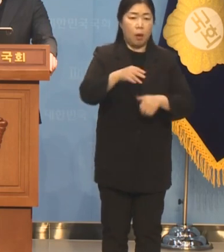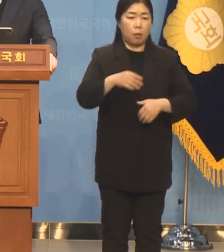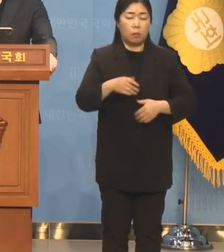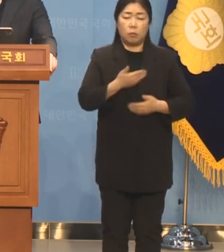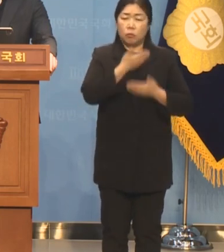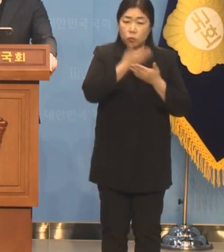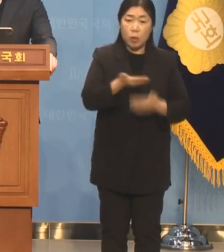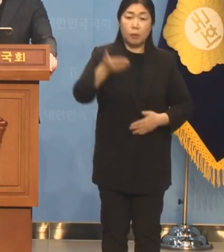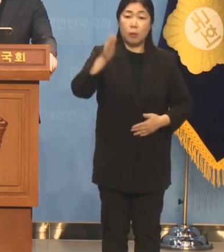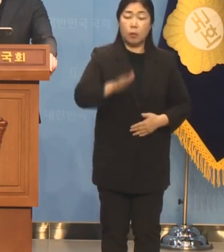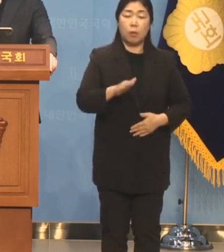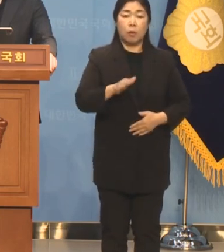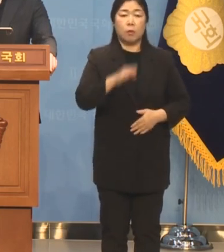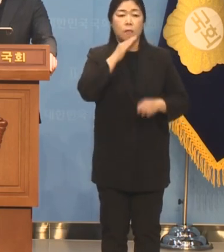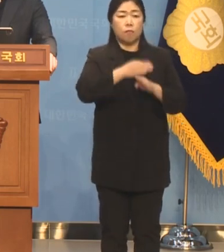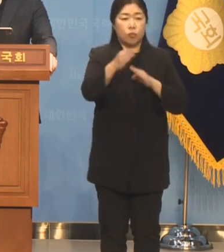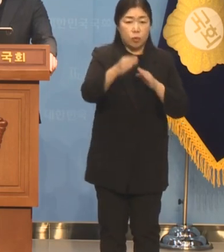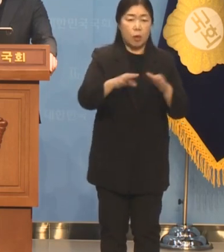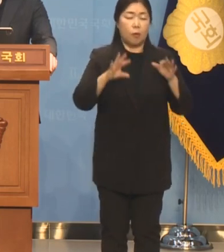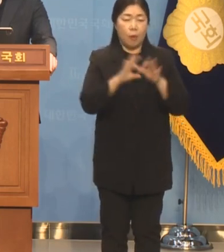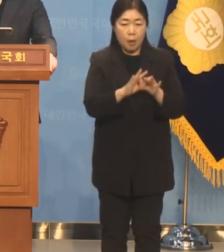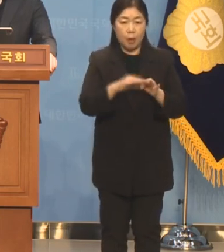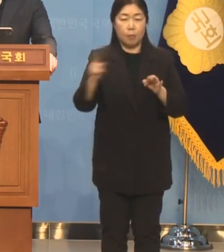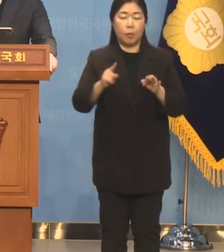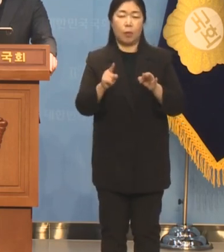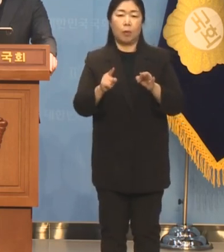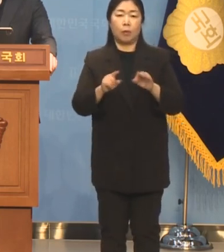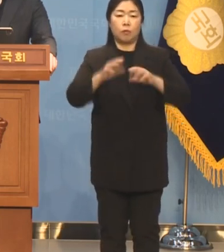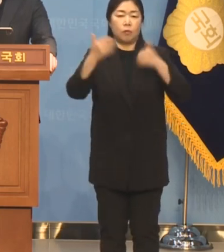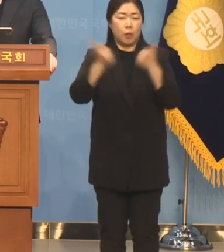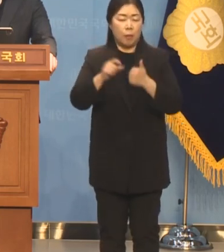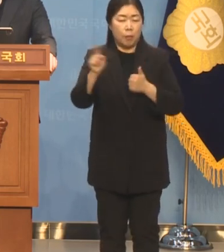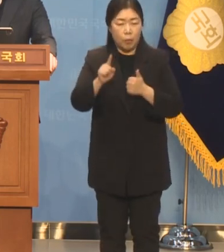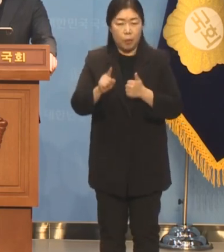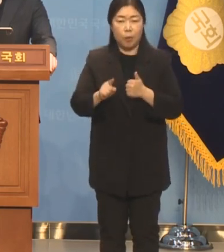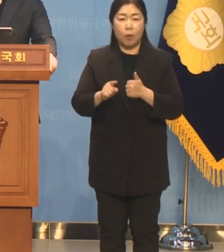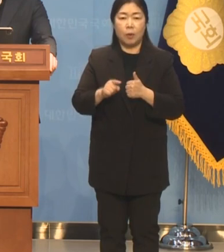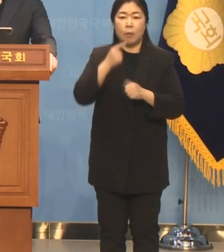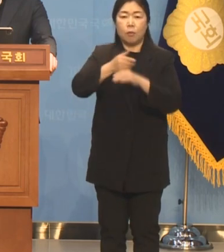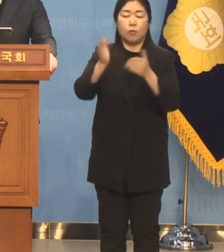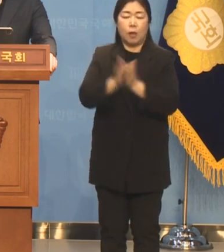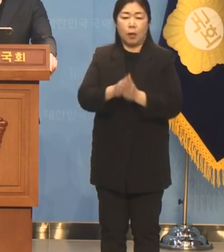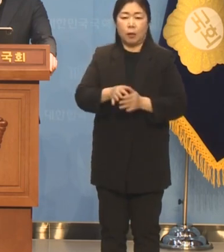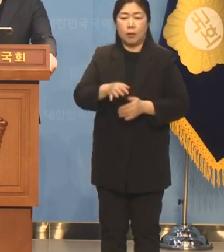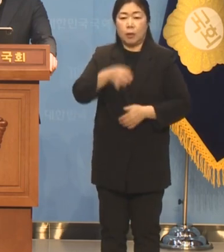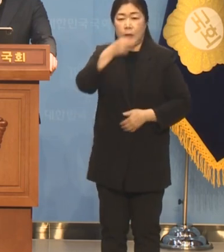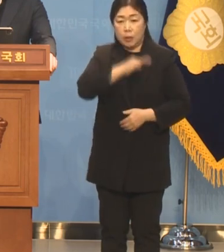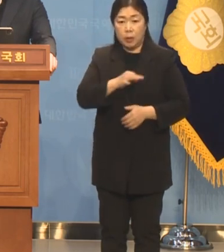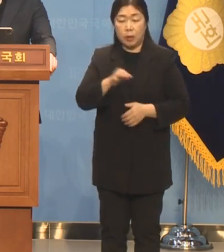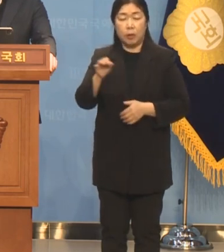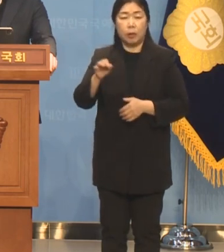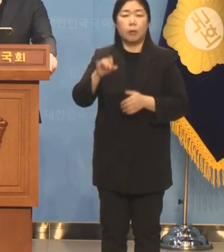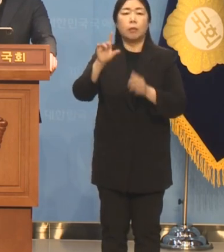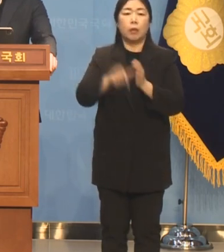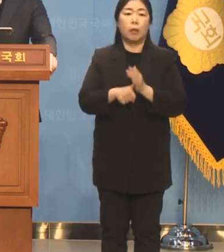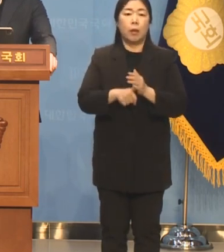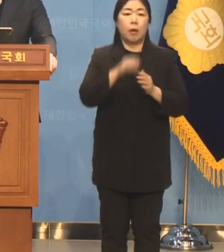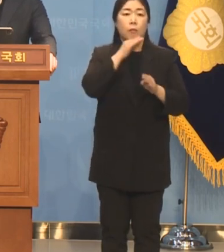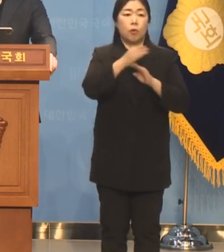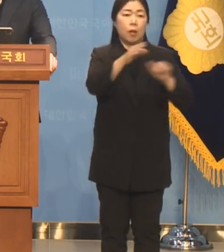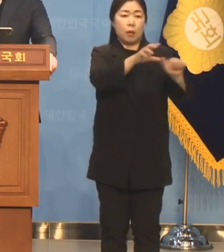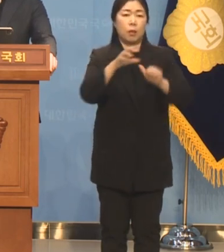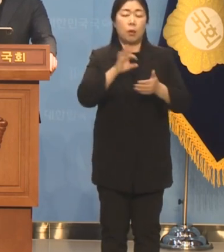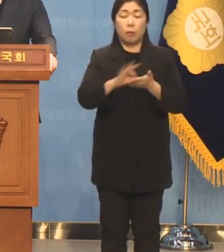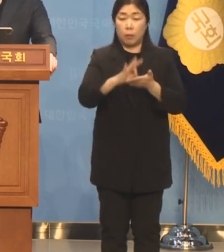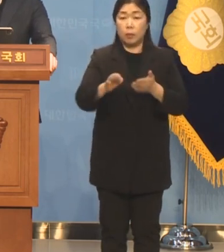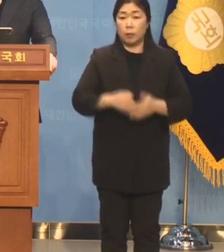불구하고 북풍, 총풍 운운하며 당리당락의 안보마저 이용하고 있습니다. 심지어